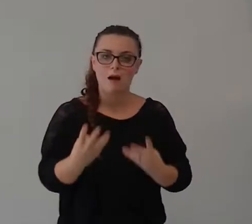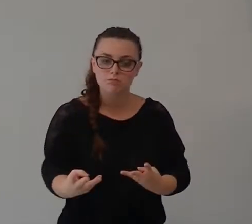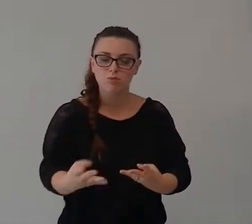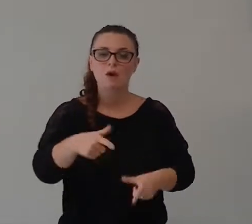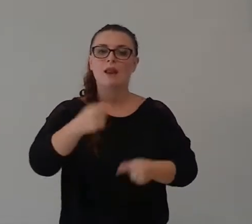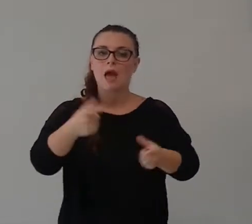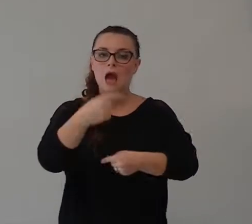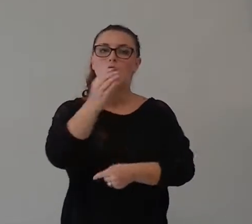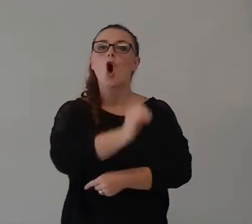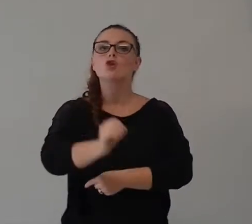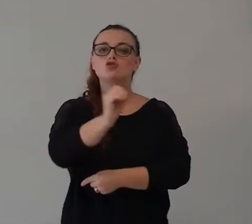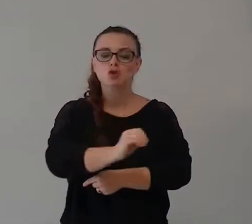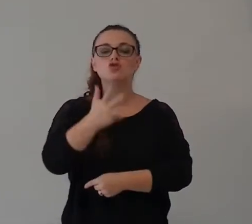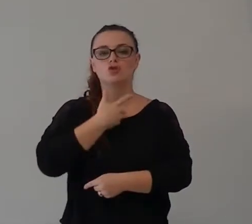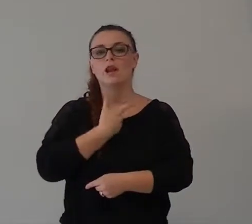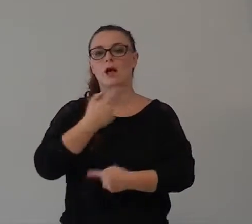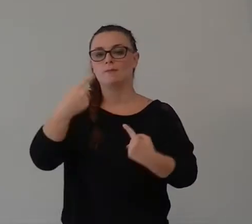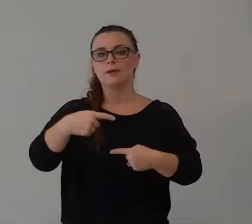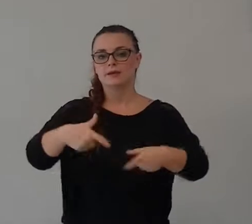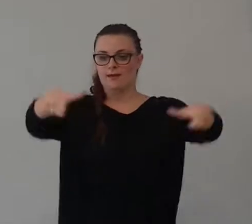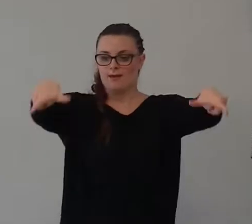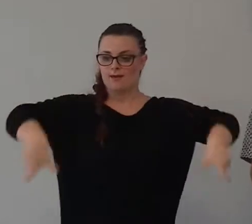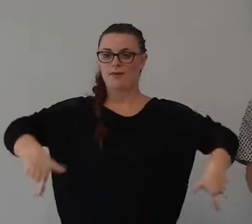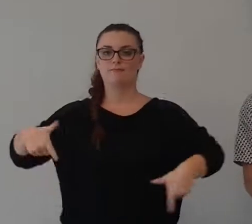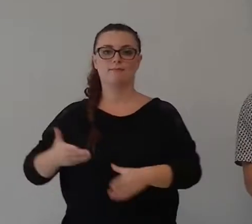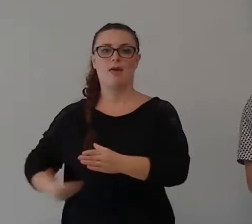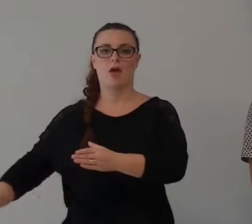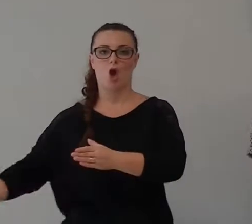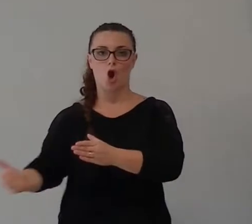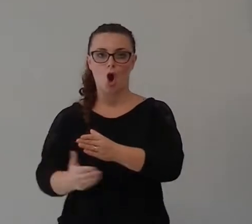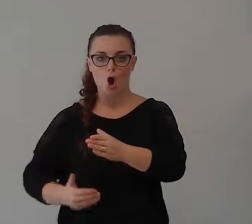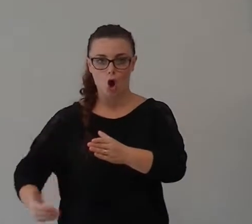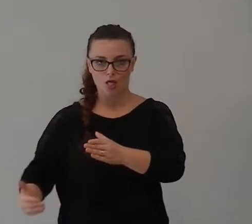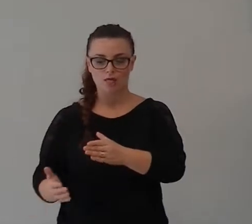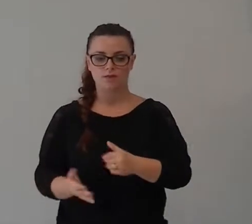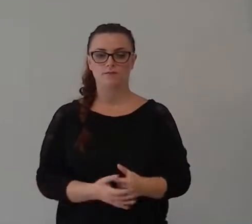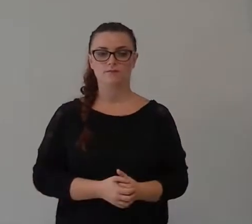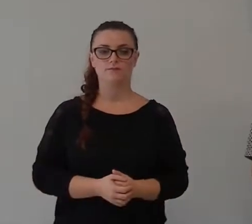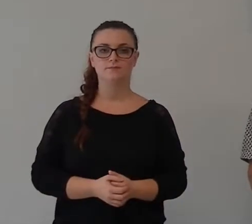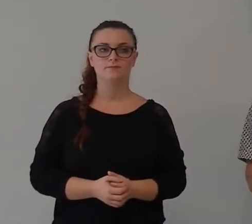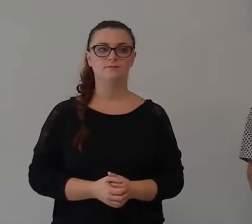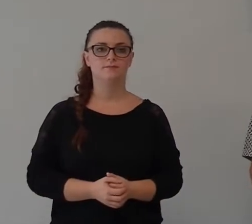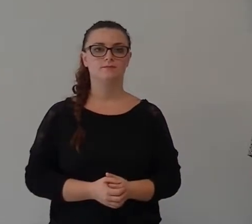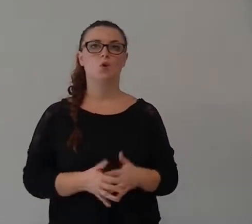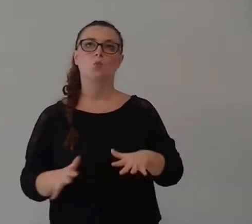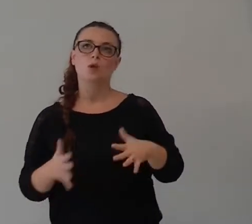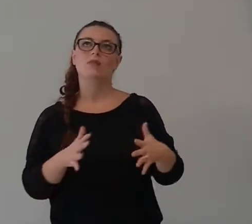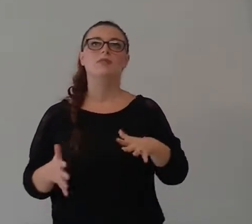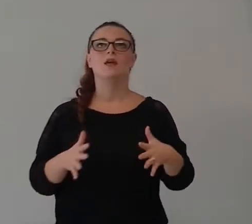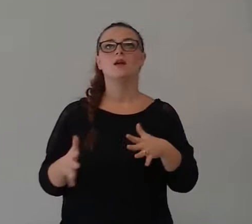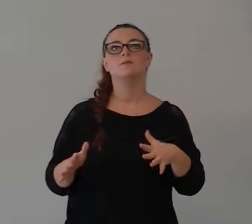questa parte di spigolare. Per cui diciamo che il dare al Signore era più o meno il 25%